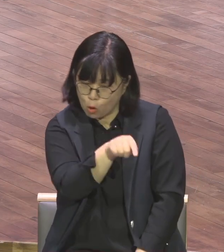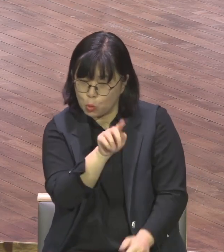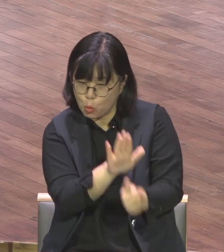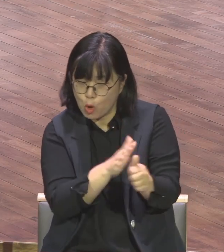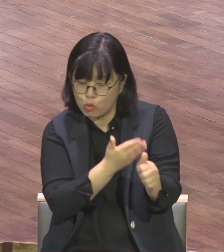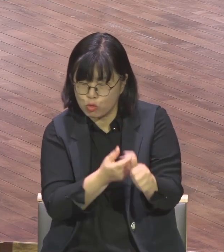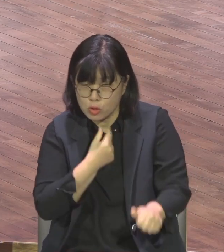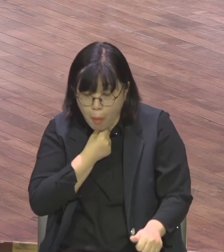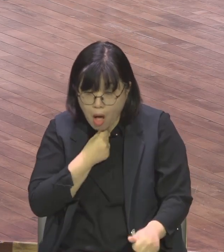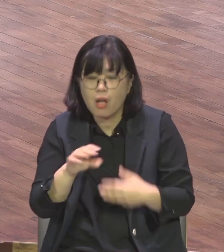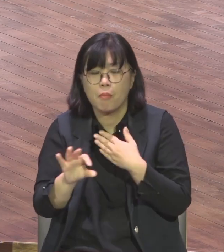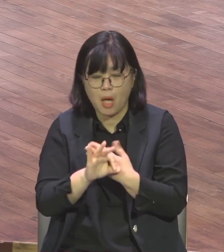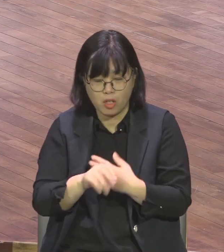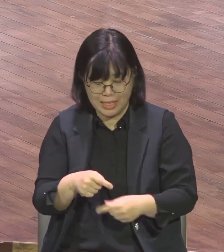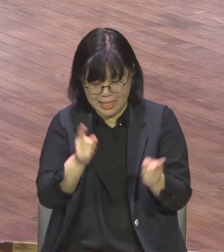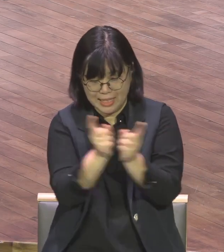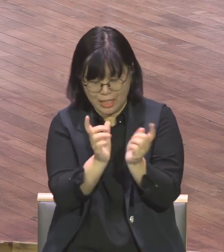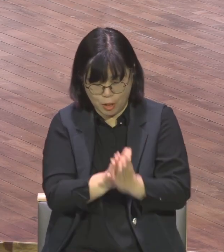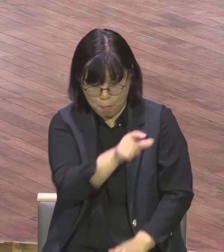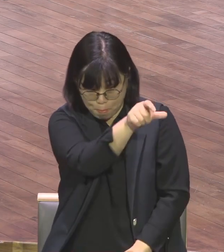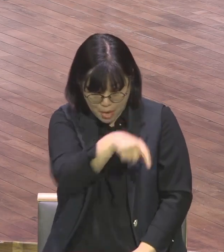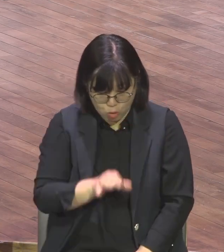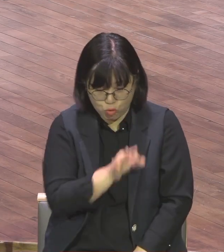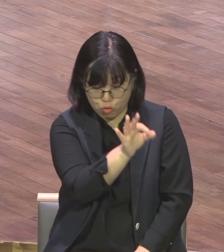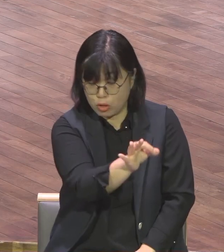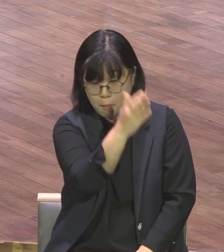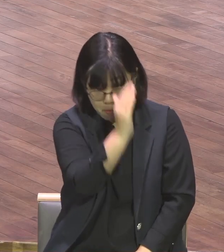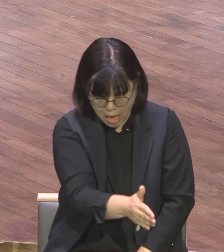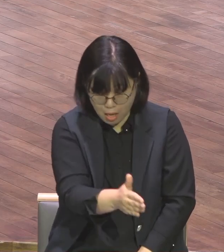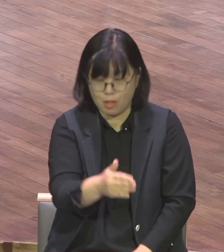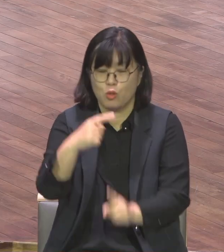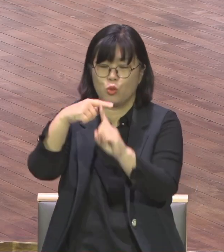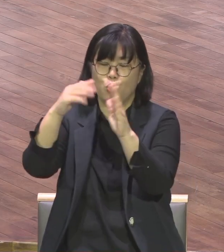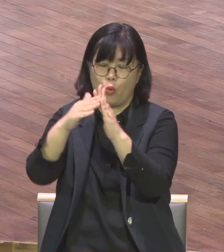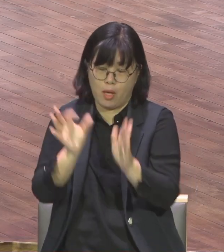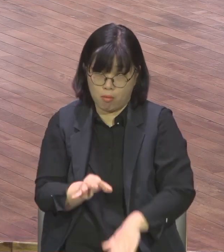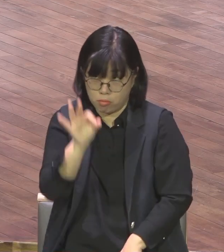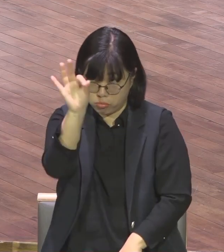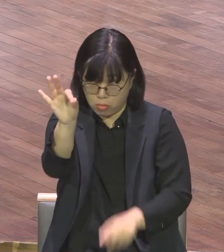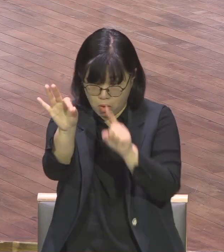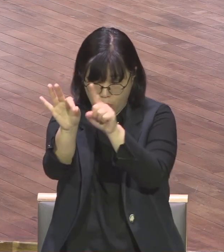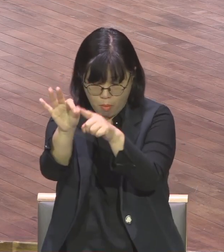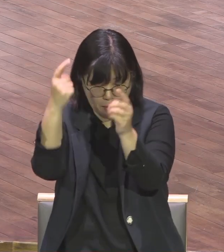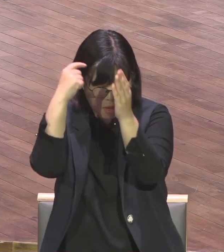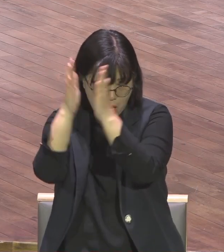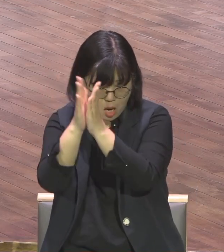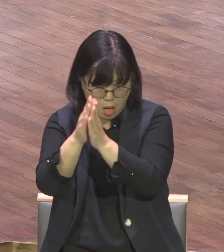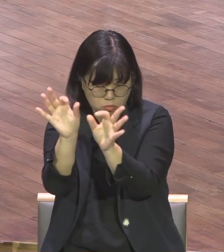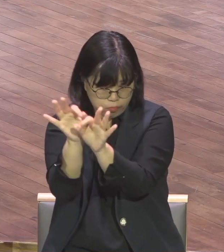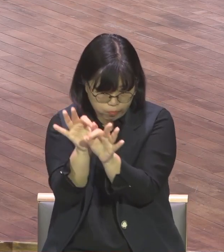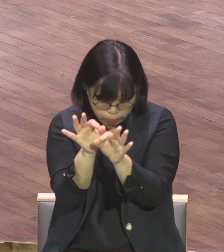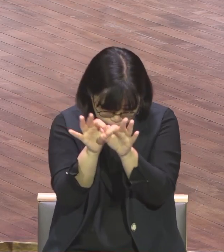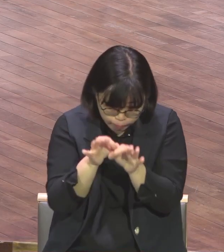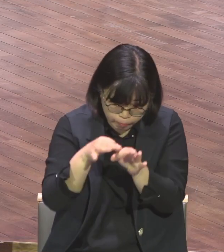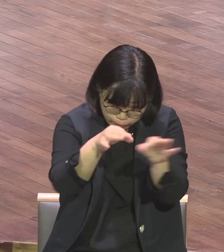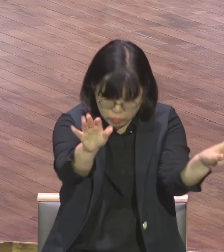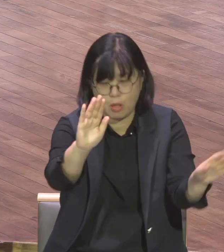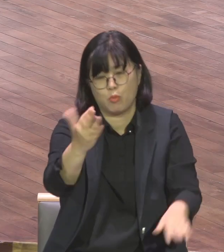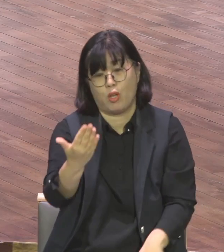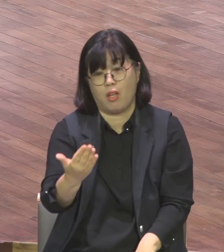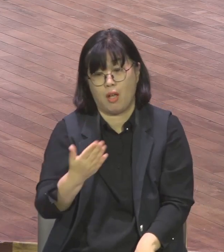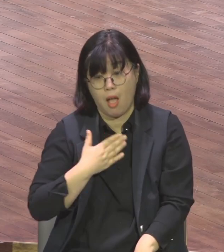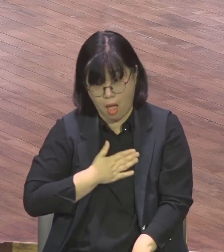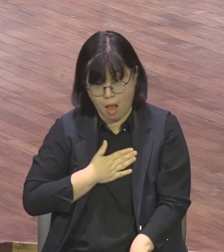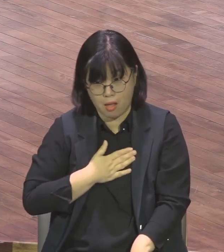해. 교회로 드리면 교회가 다 알아서 해. 아멘. 여러분 개인적으로 직접 돕고 싶은 분 있으면요, 교회 헌금하면